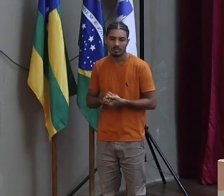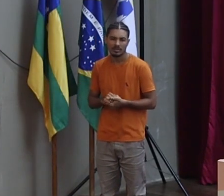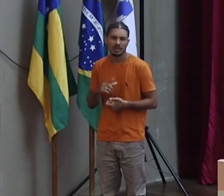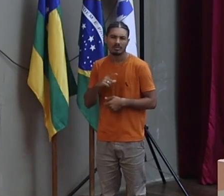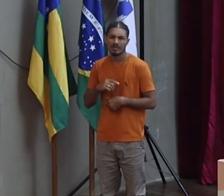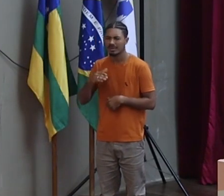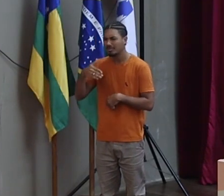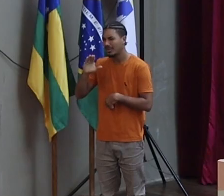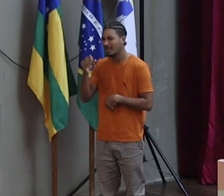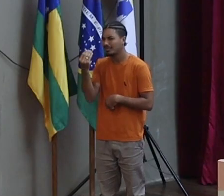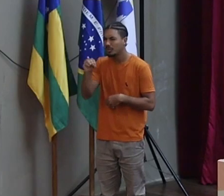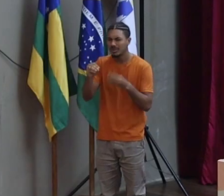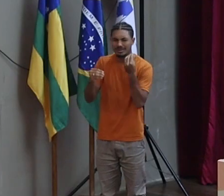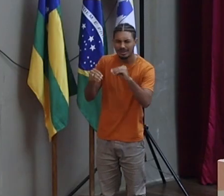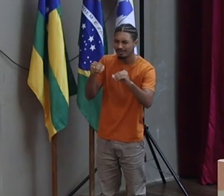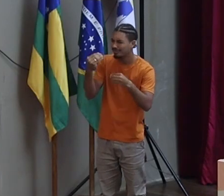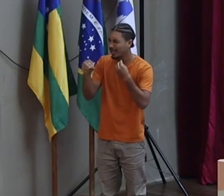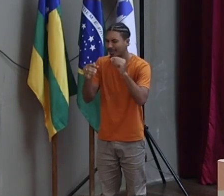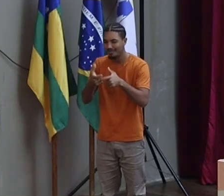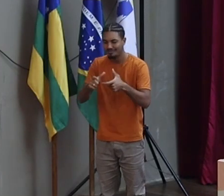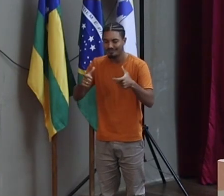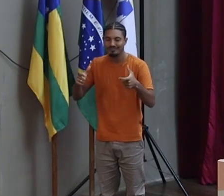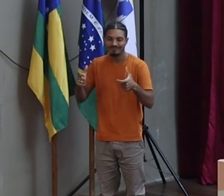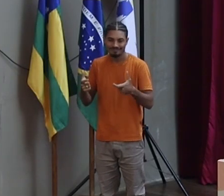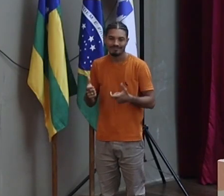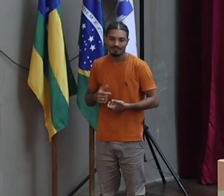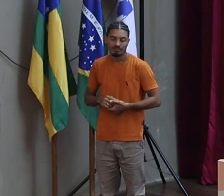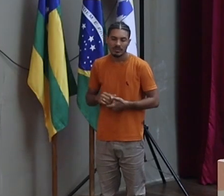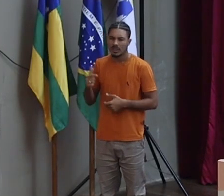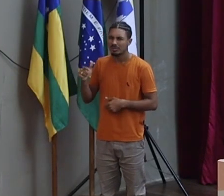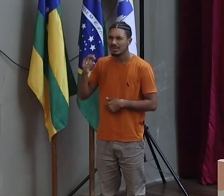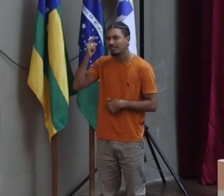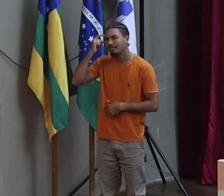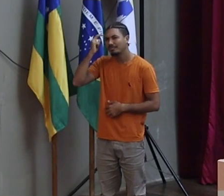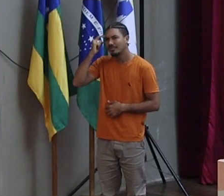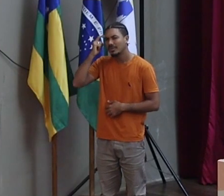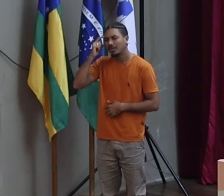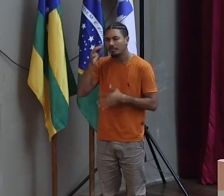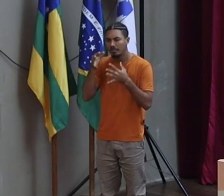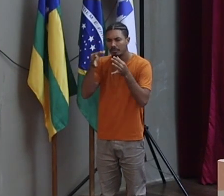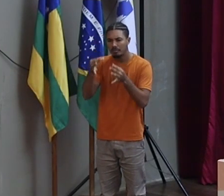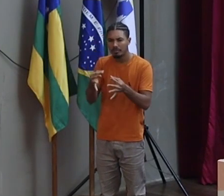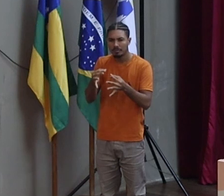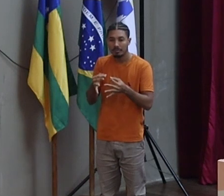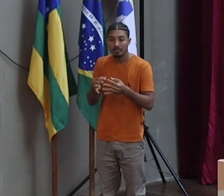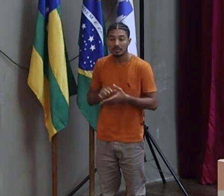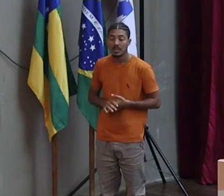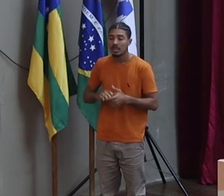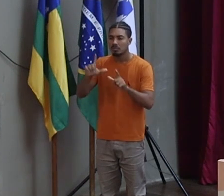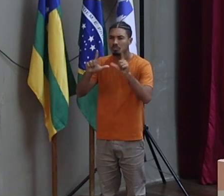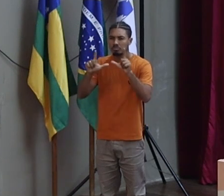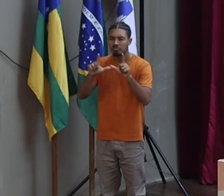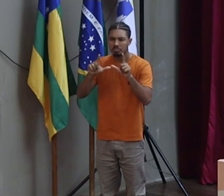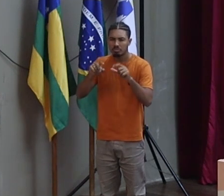mais publicações do que há. Outro dia eu estava prestando atenção numa notícia